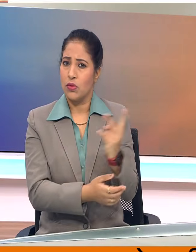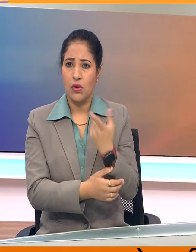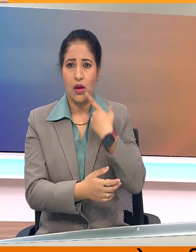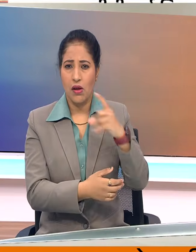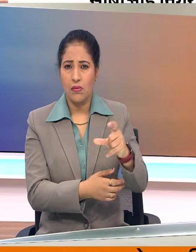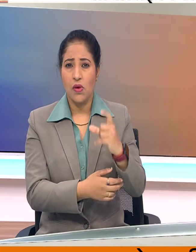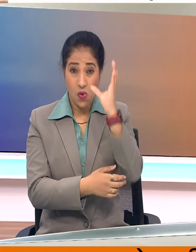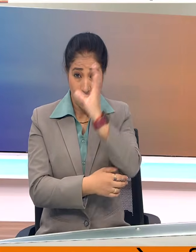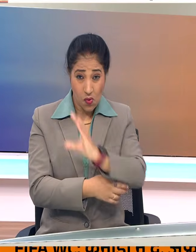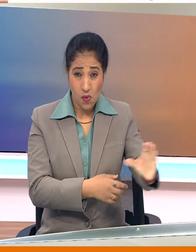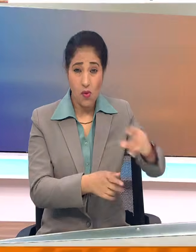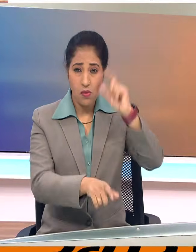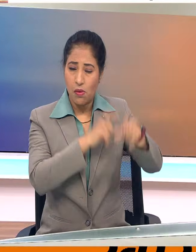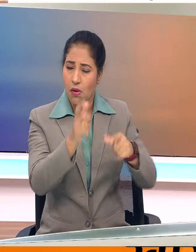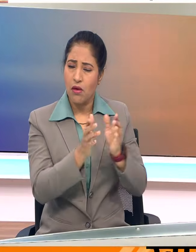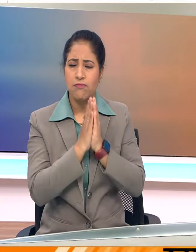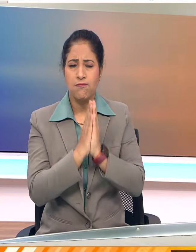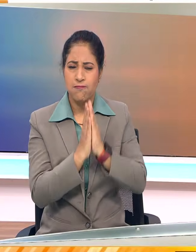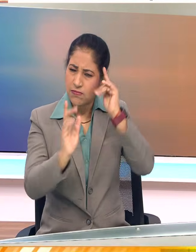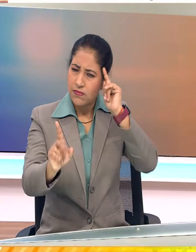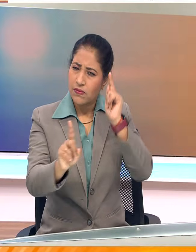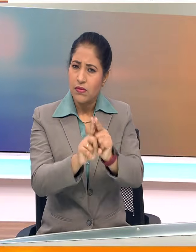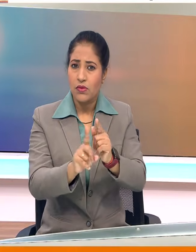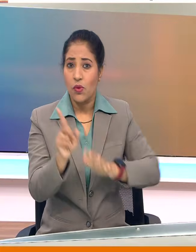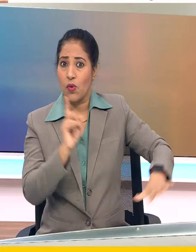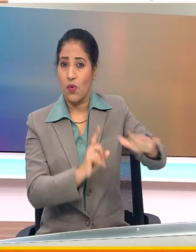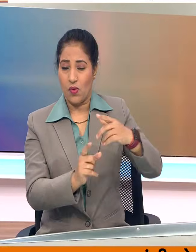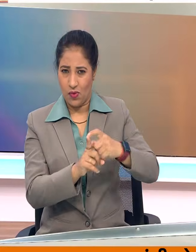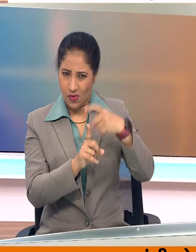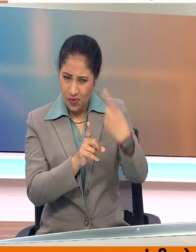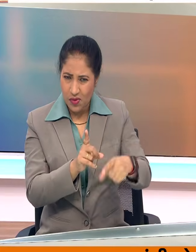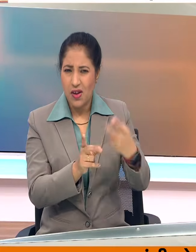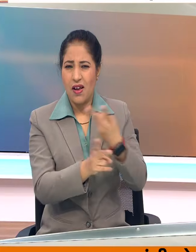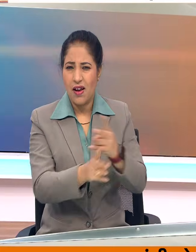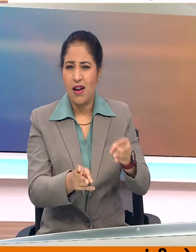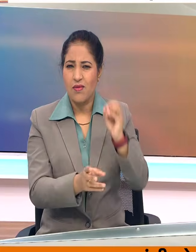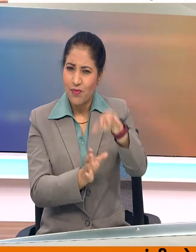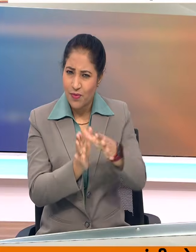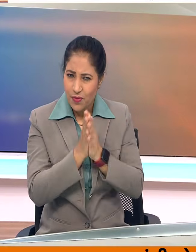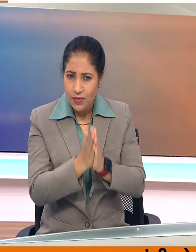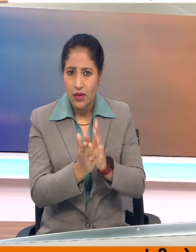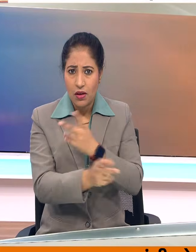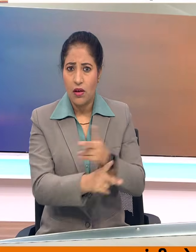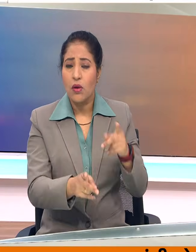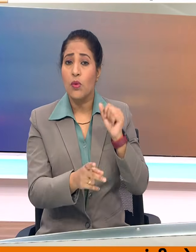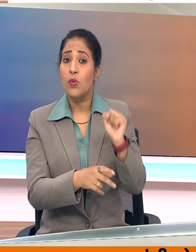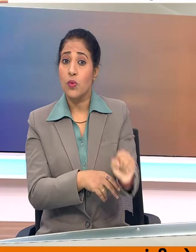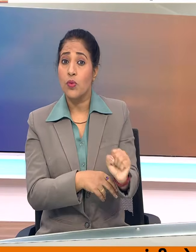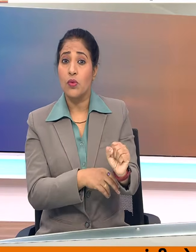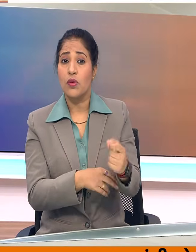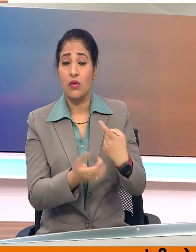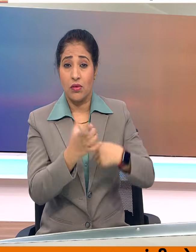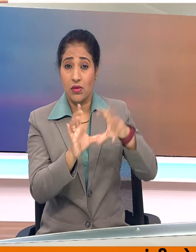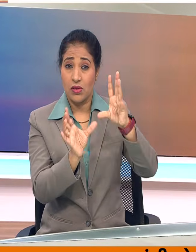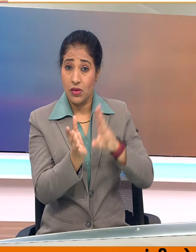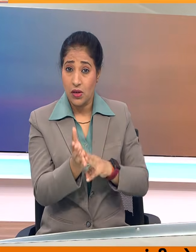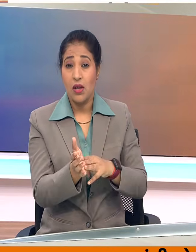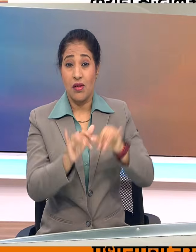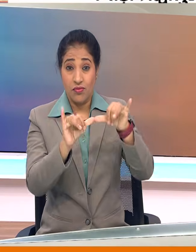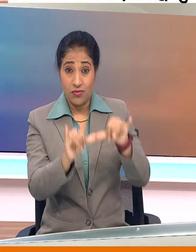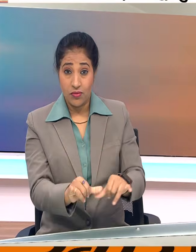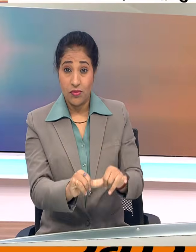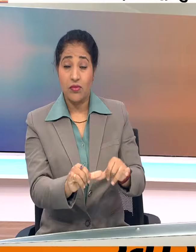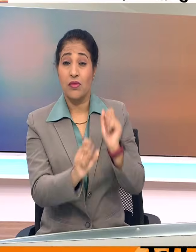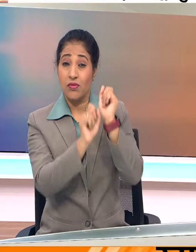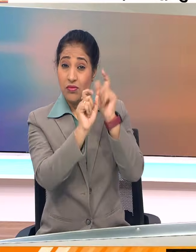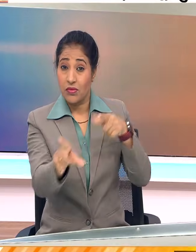करोड़ों श्रद्धालुओं की आस्था और सार्वजनिक धन की संवेदनशीलता का हवाला देते हुए श्री राम जन्मभूमि